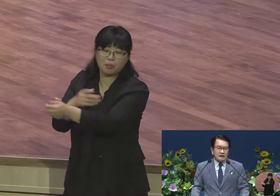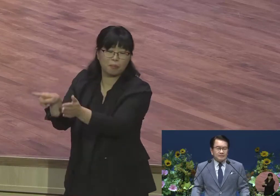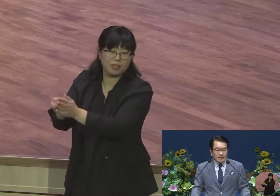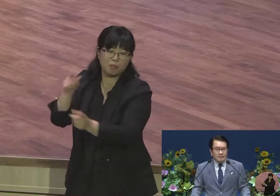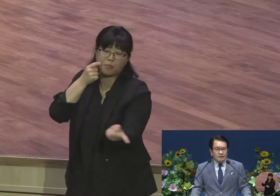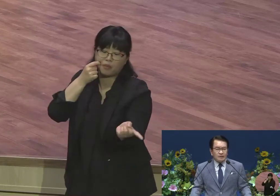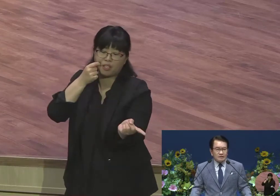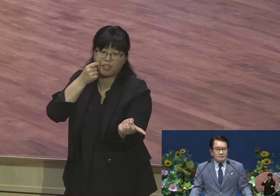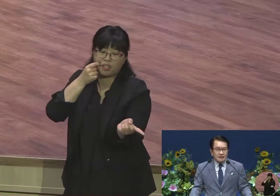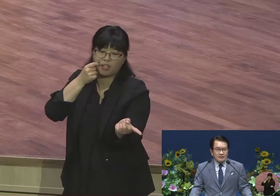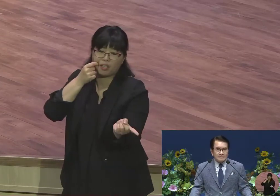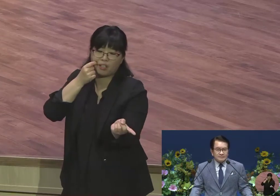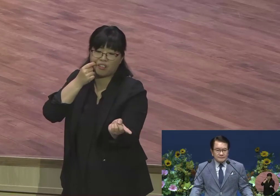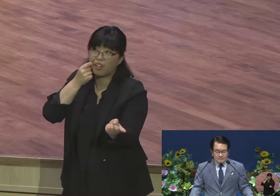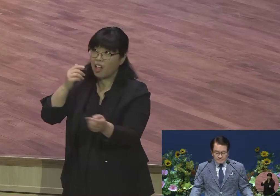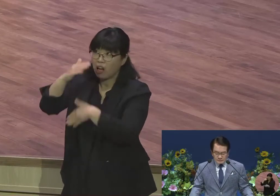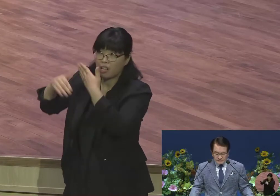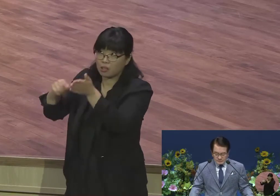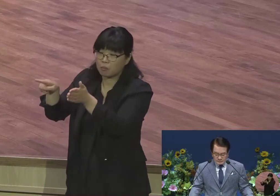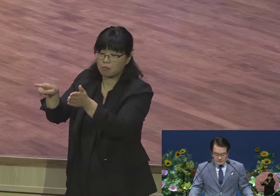자기 방법대로 했습니다